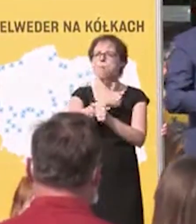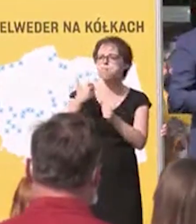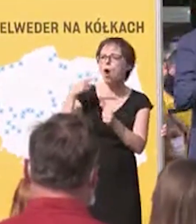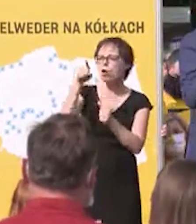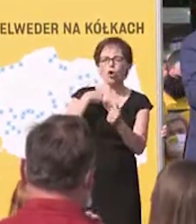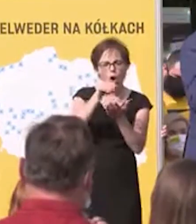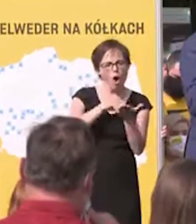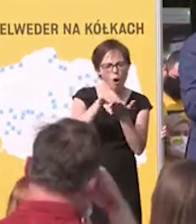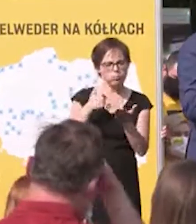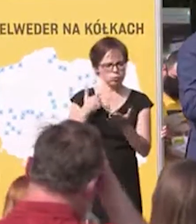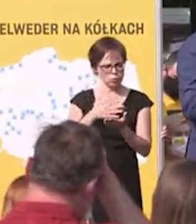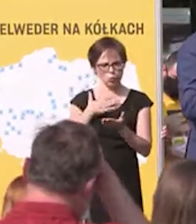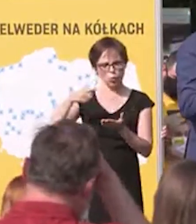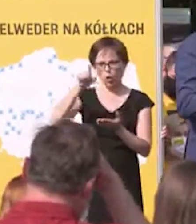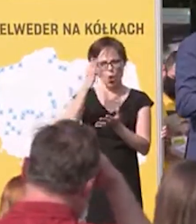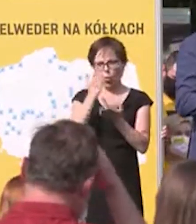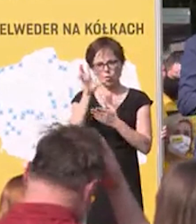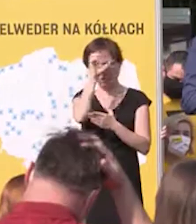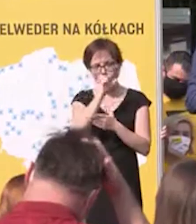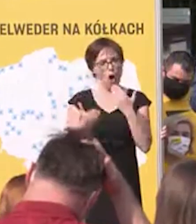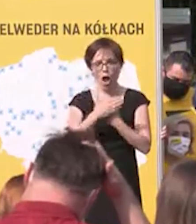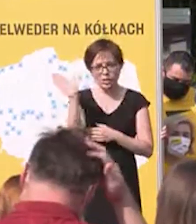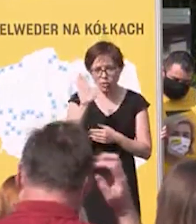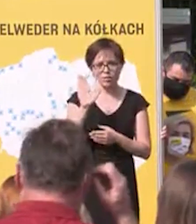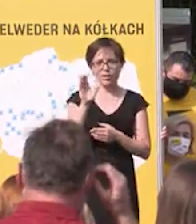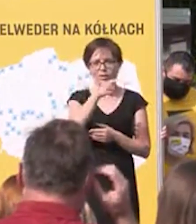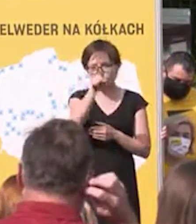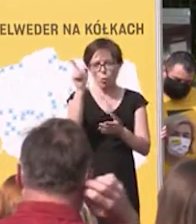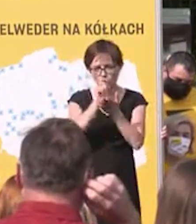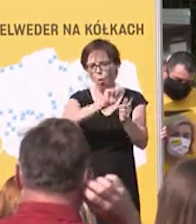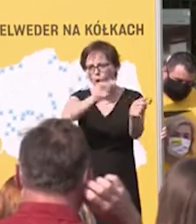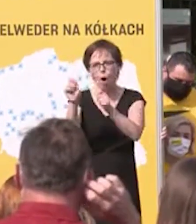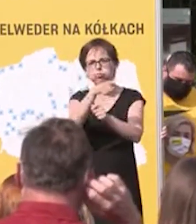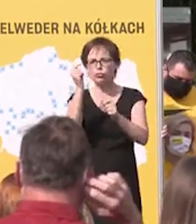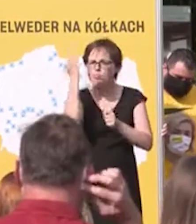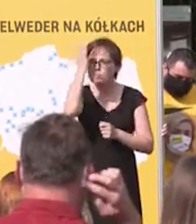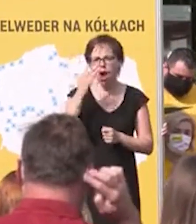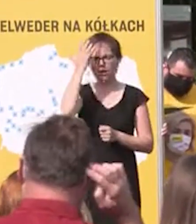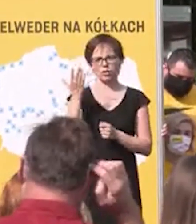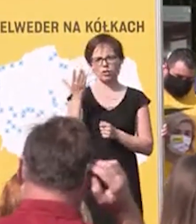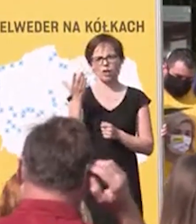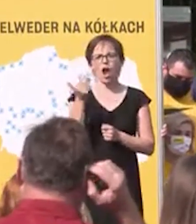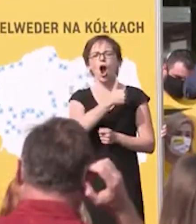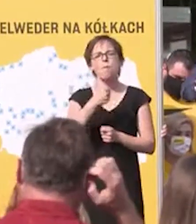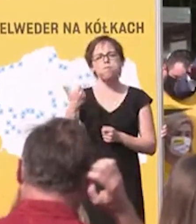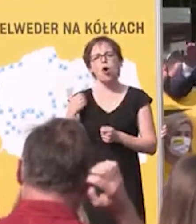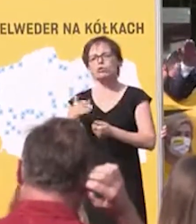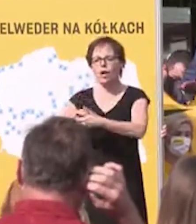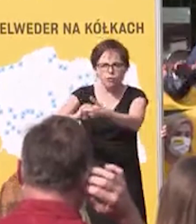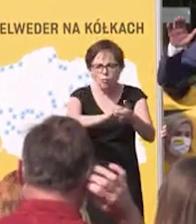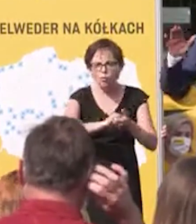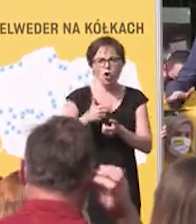uśpione. Marzenie. Marzenie. O wspólnocie różnych Polaków, która nie musi